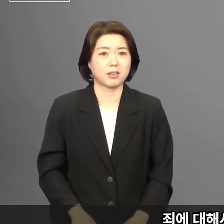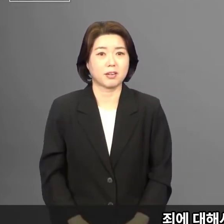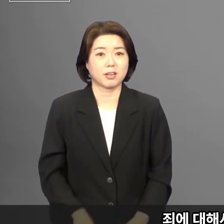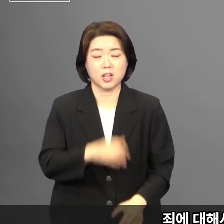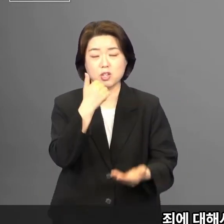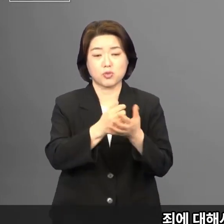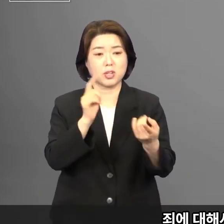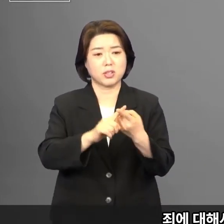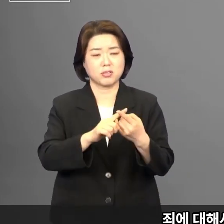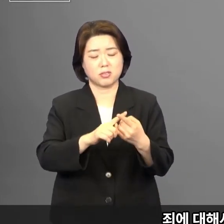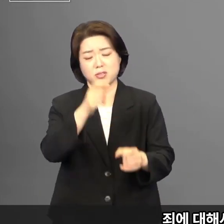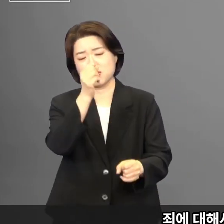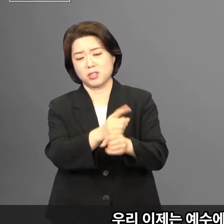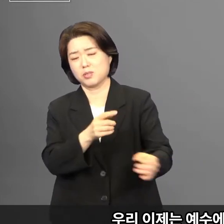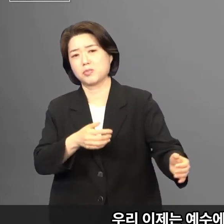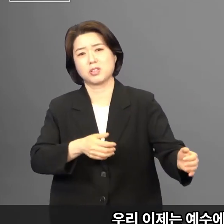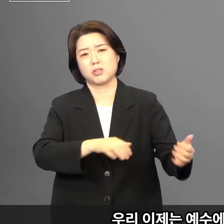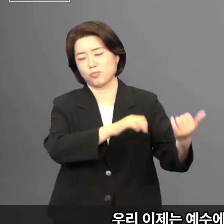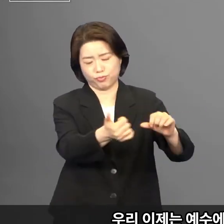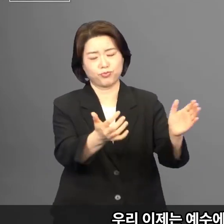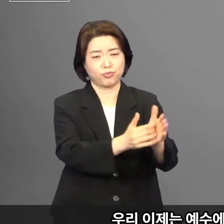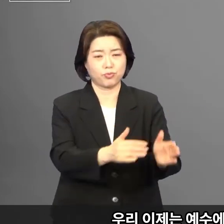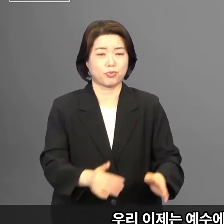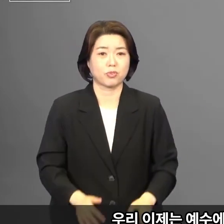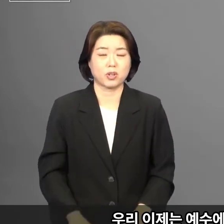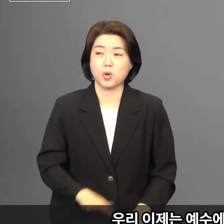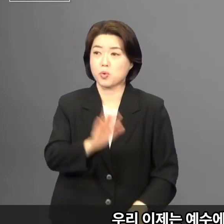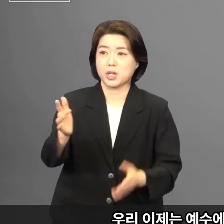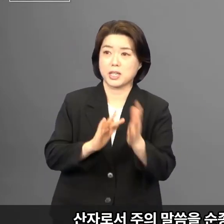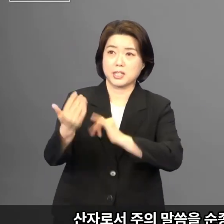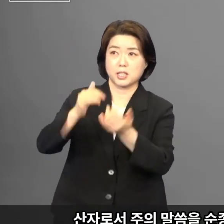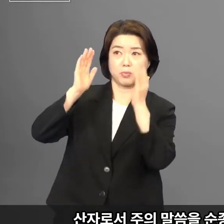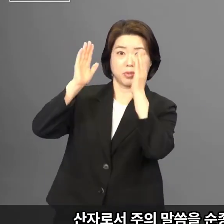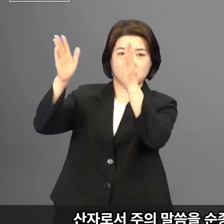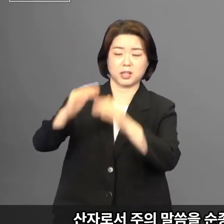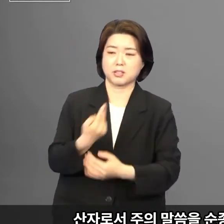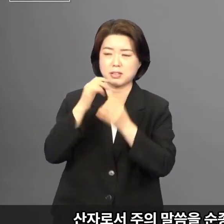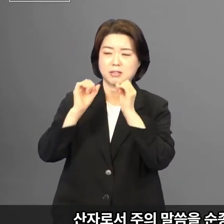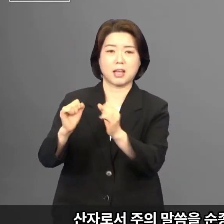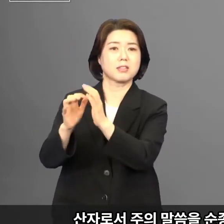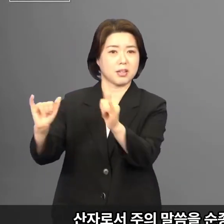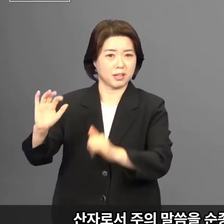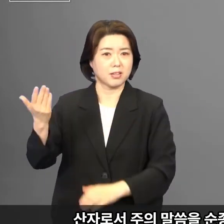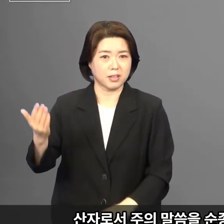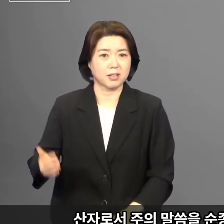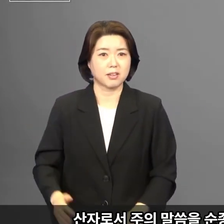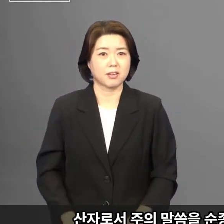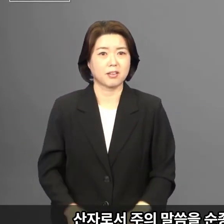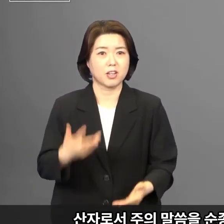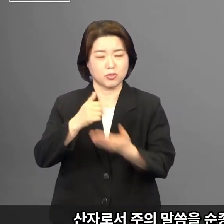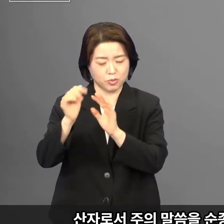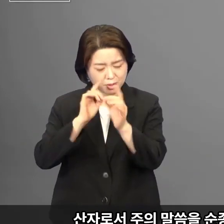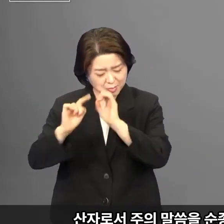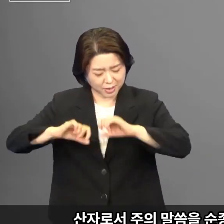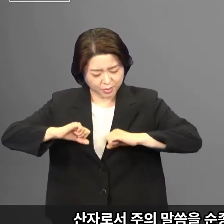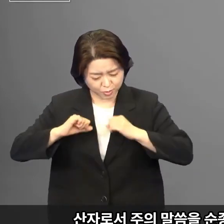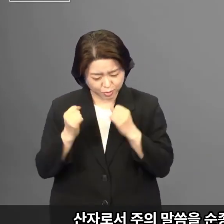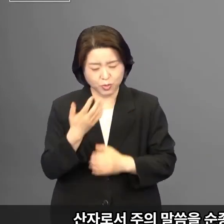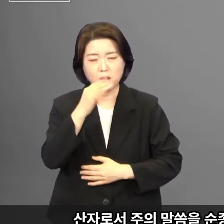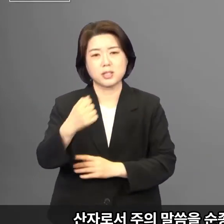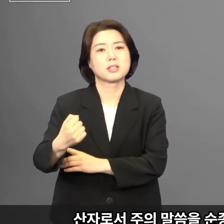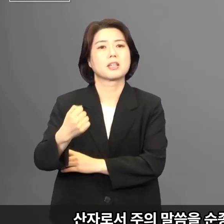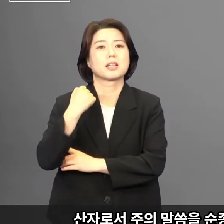대해서 이미 죽은 자예요. 우리 이제는 예수에 대해서 하나님께 대하여 산 자로서 주의 말씀을 순종할 수 있는